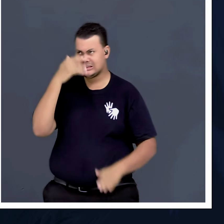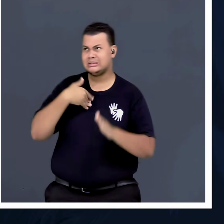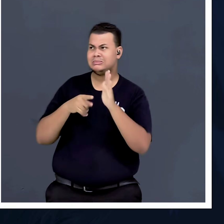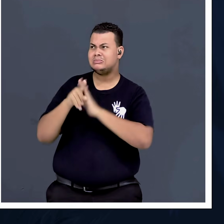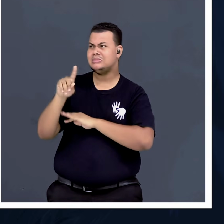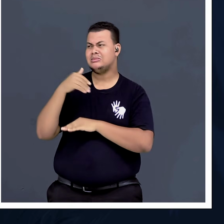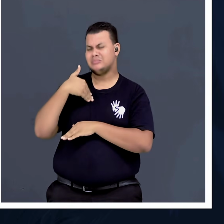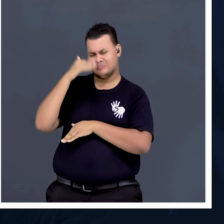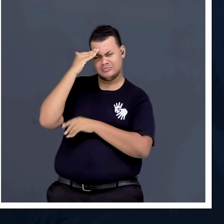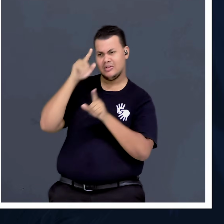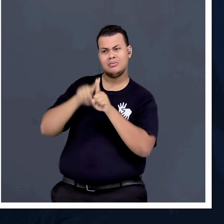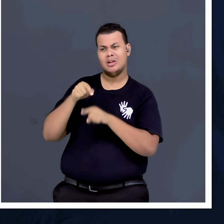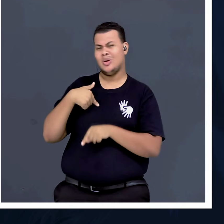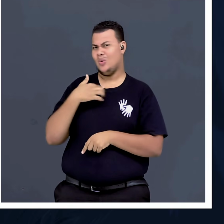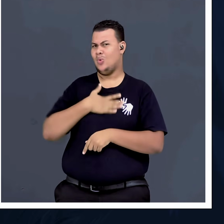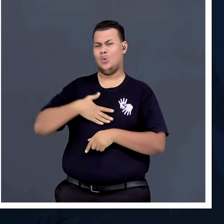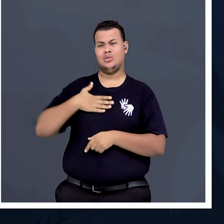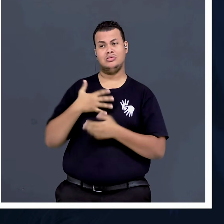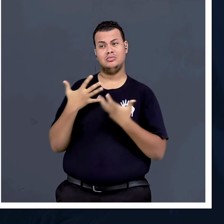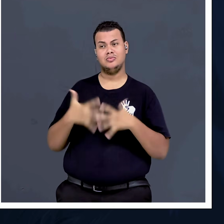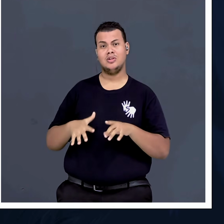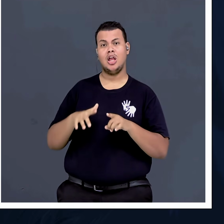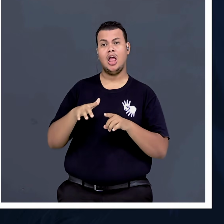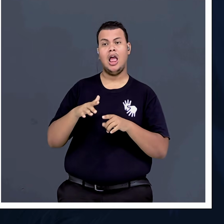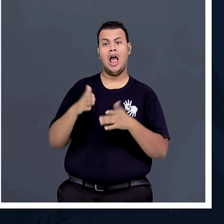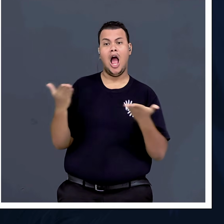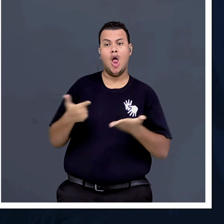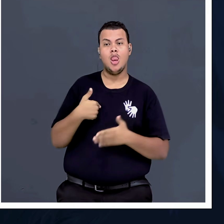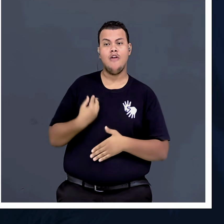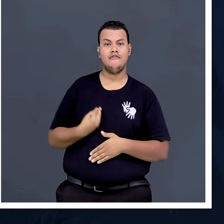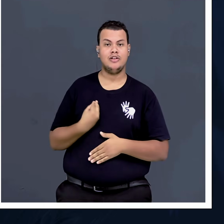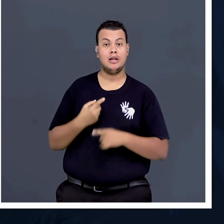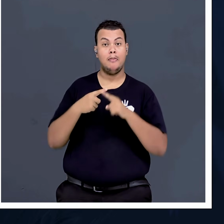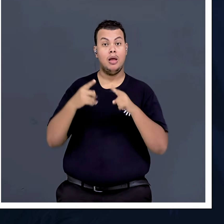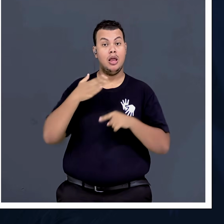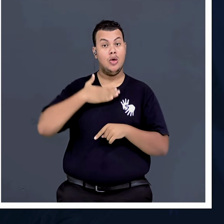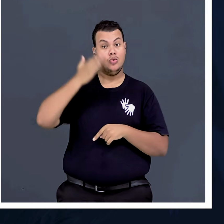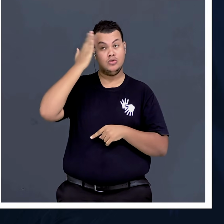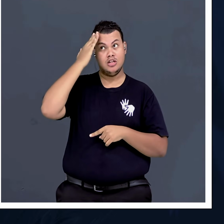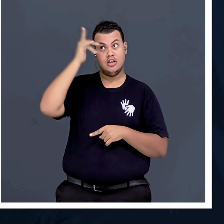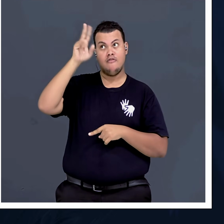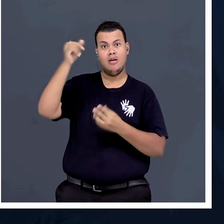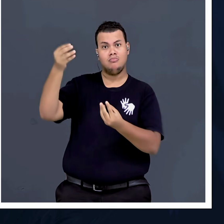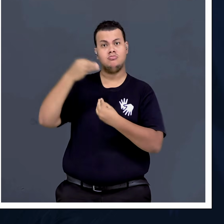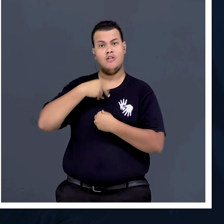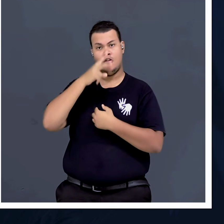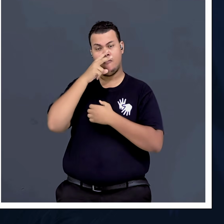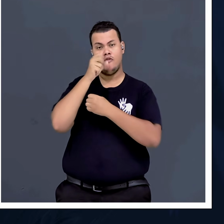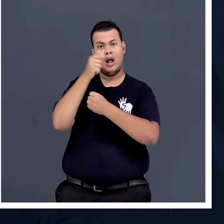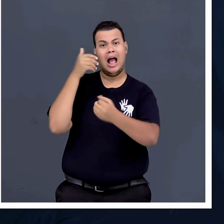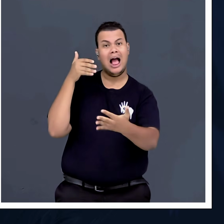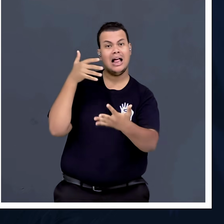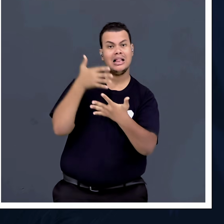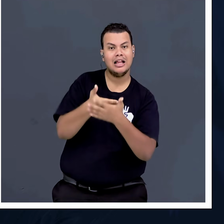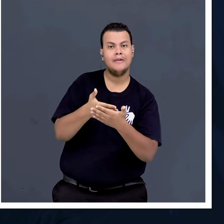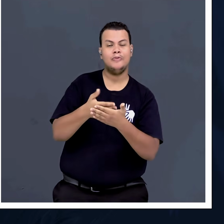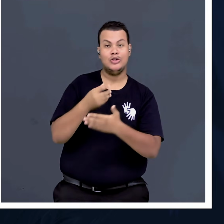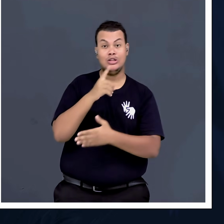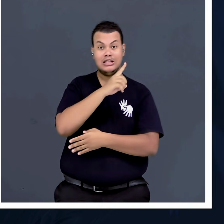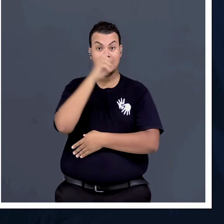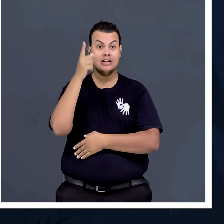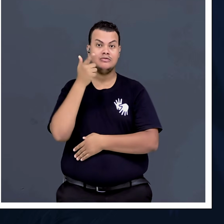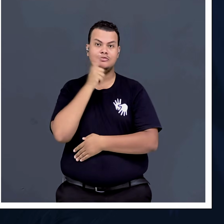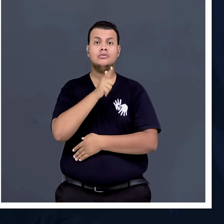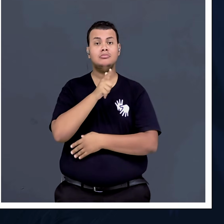e também não estou gostando de tudo aquilo que eu estou vivendo. Mas eu sei que o Senhor vai me fortalecer até o dia da vitória. E assim